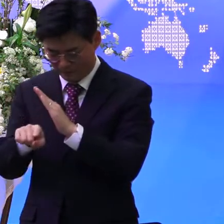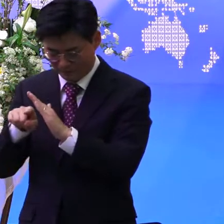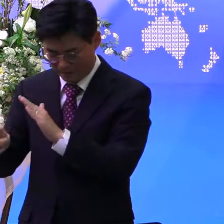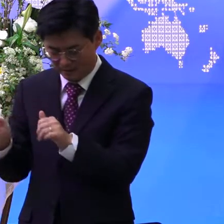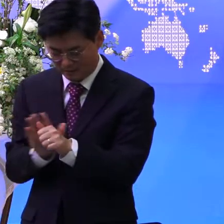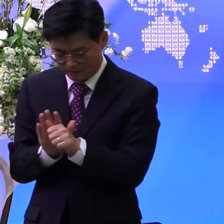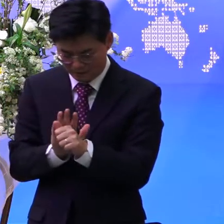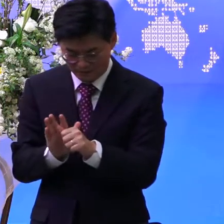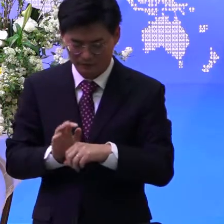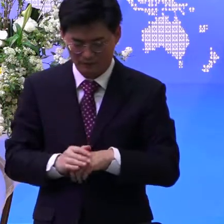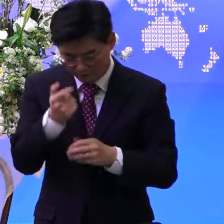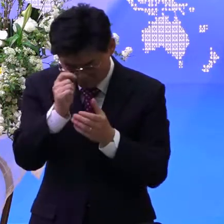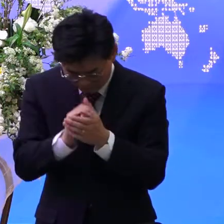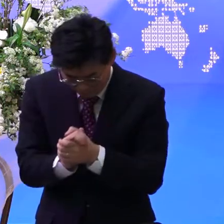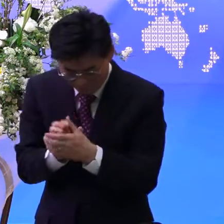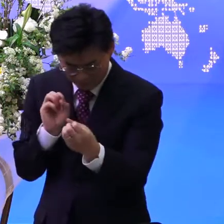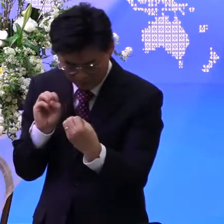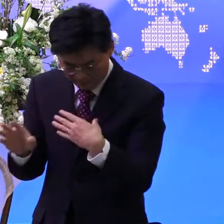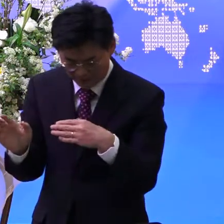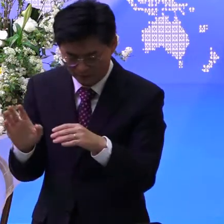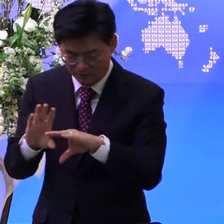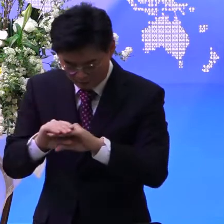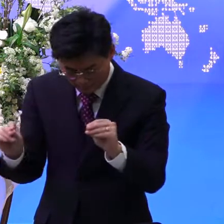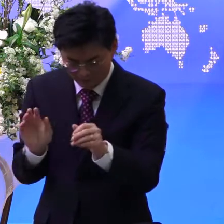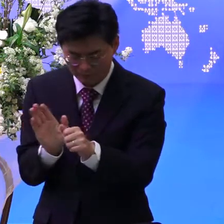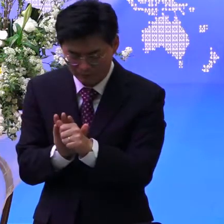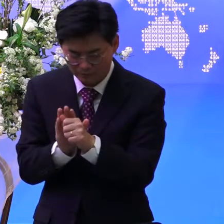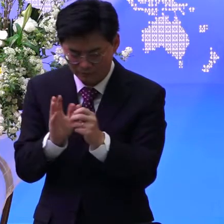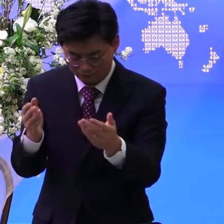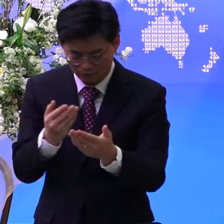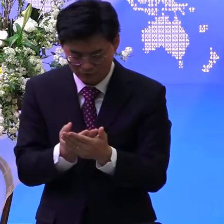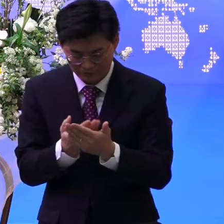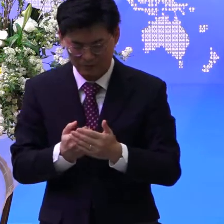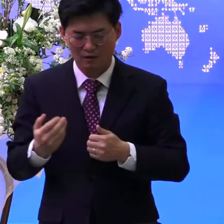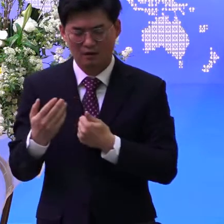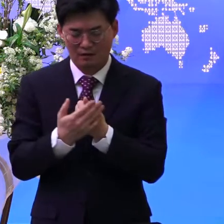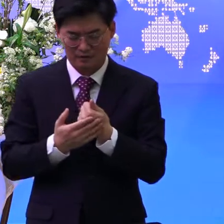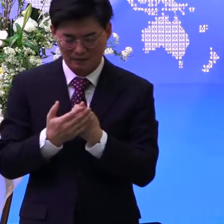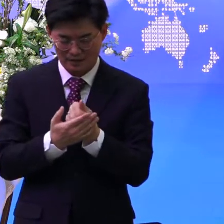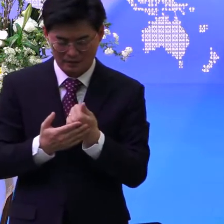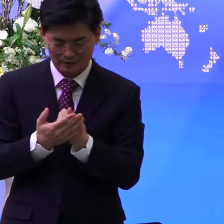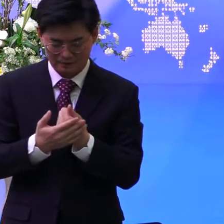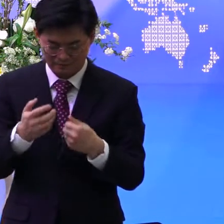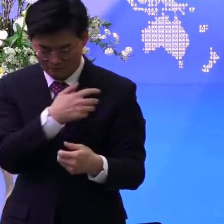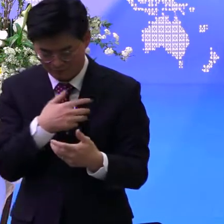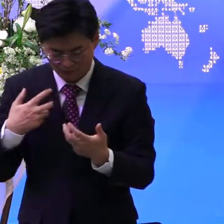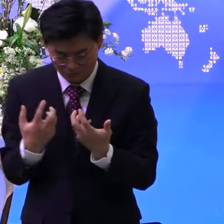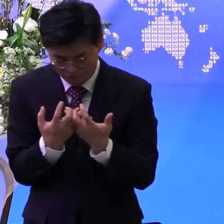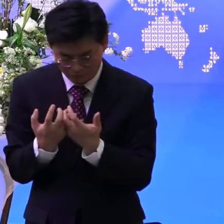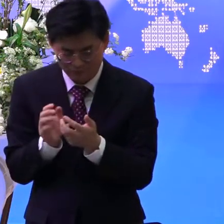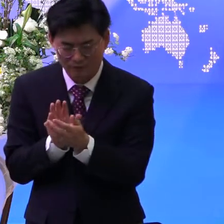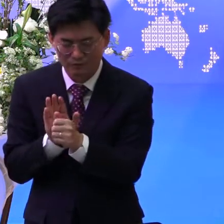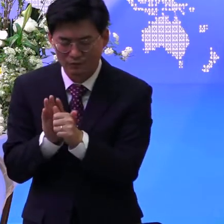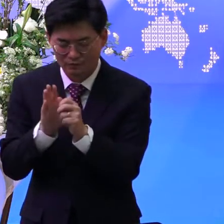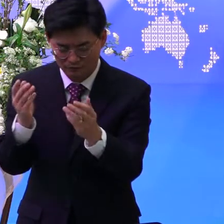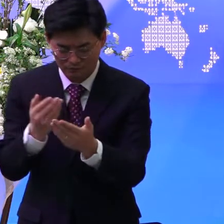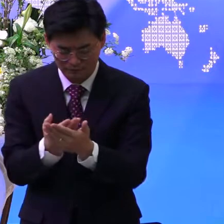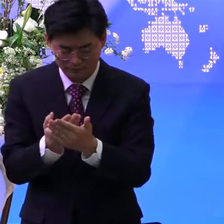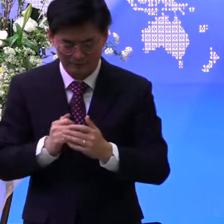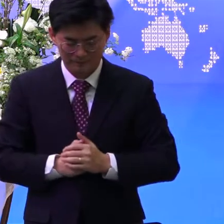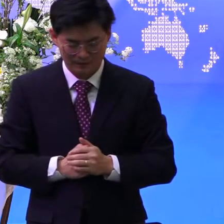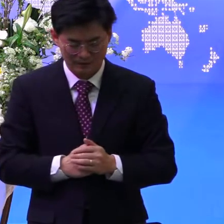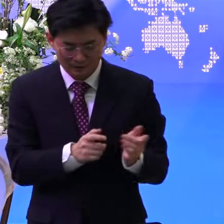기도에 응답하시오며 혼란에서 벗어나 근심이 없게 하시고 은혜의 지경이 넓어지게 하여 주옵소서. 예배를 위하여